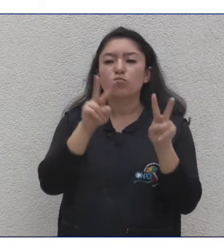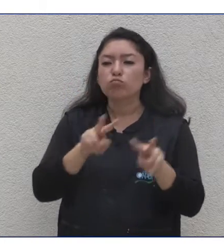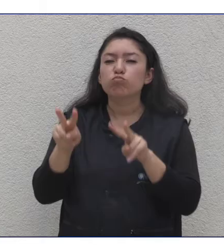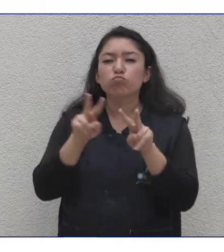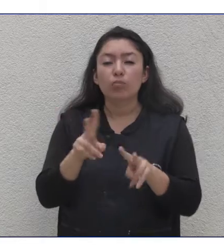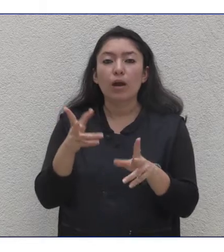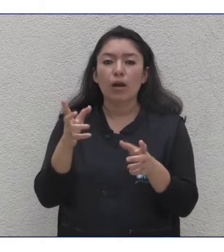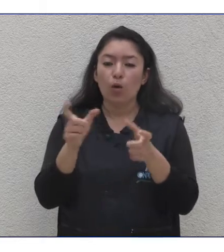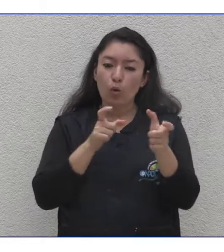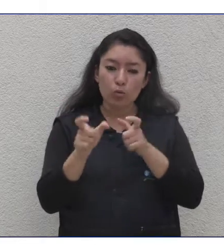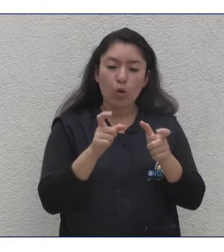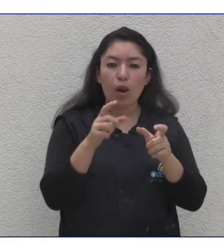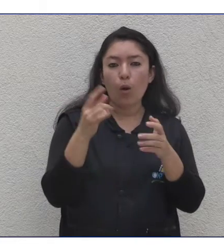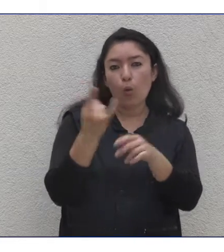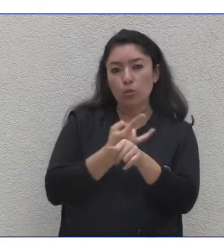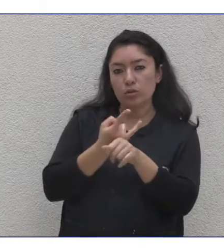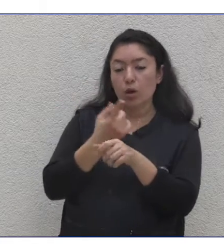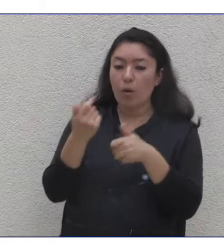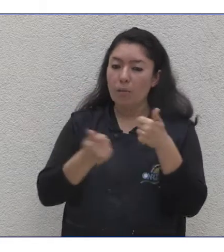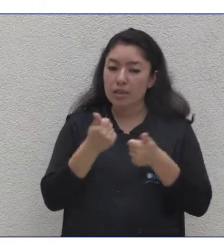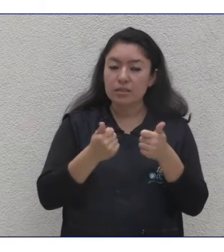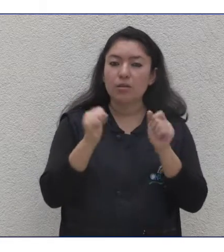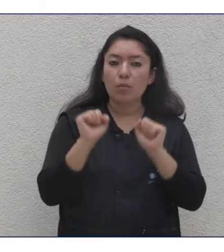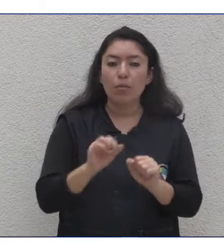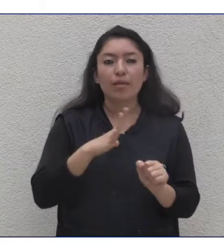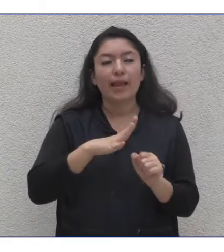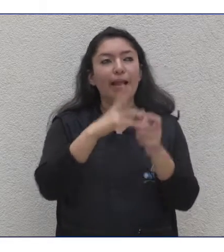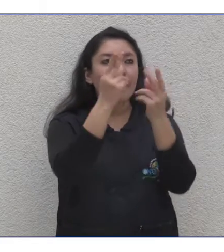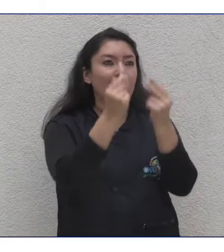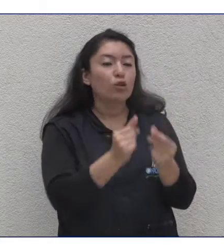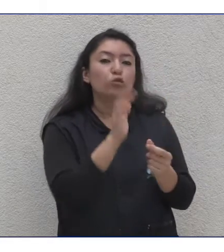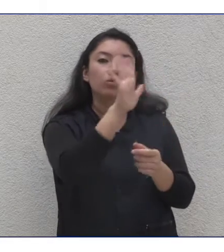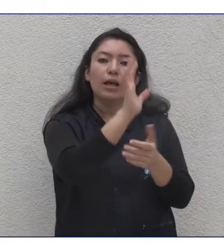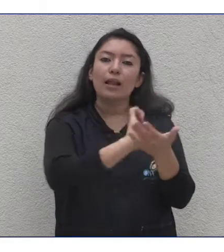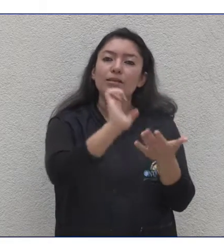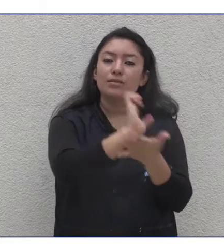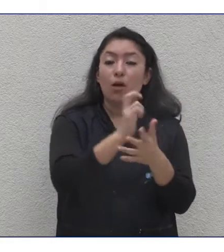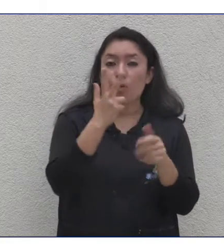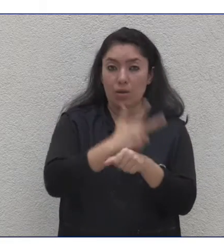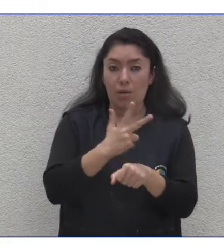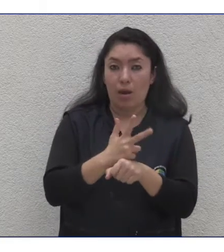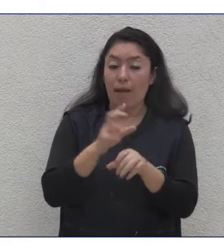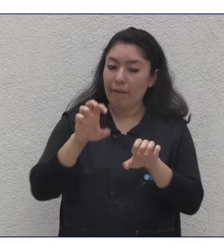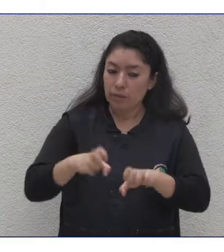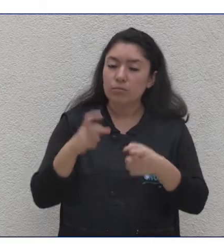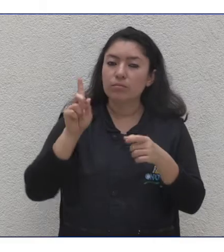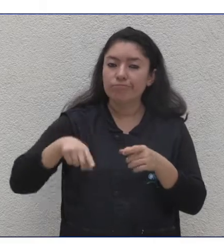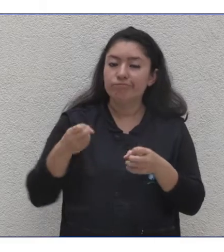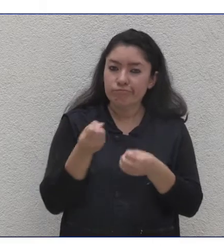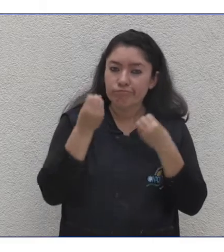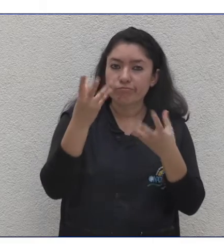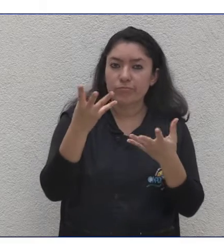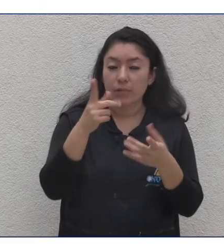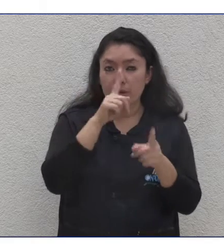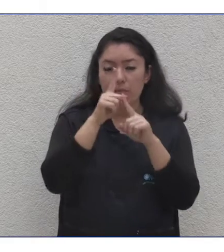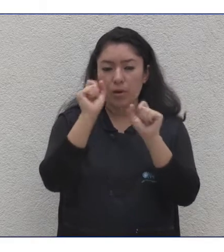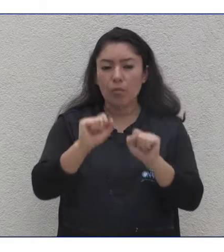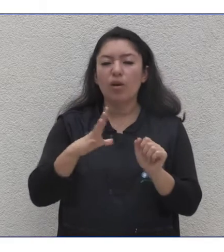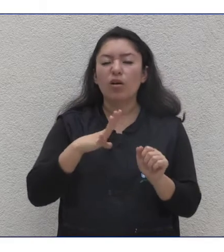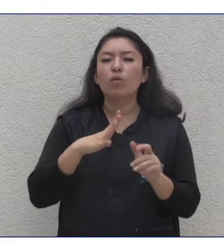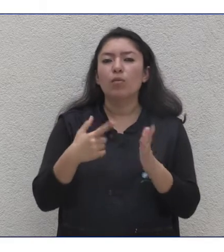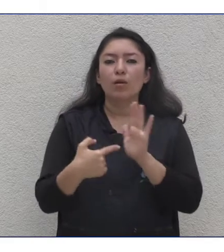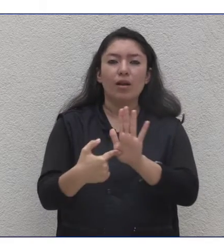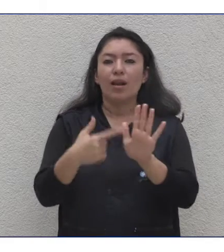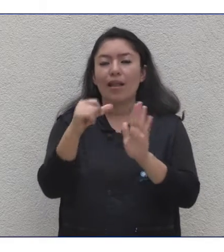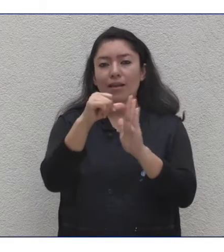que maneje, use, administre o disponga de recursos del Estado de Guatemala. Por tanto, en uso de las atribuciones